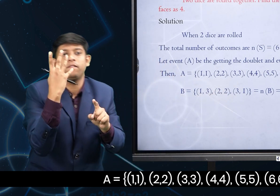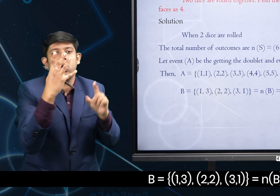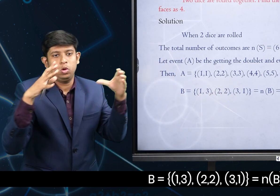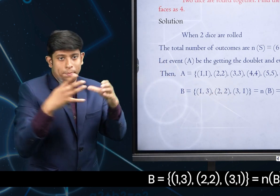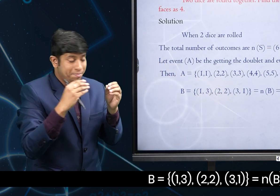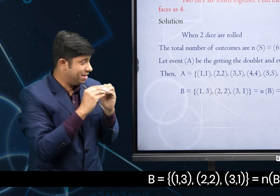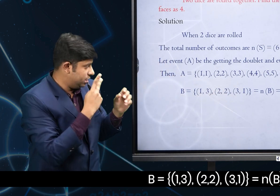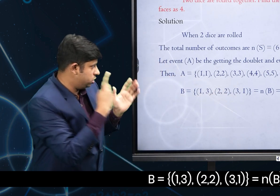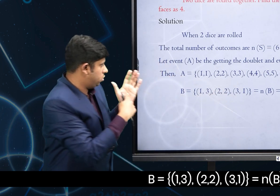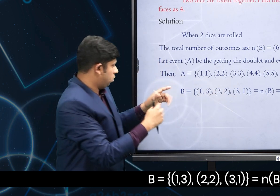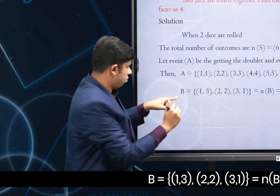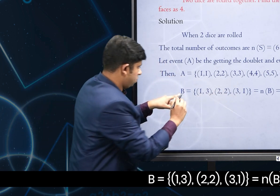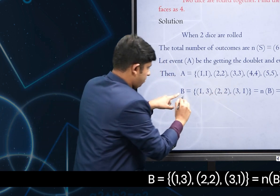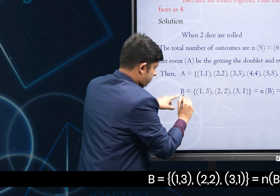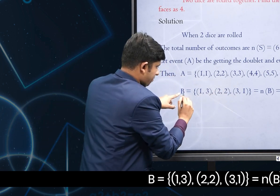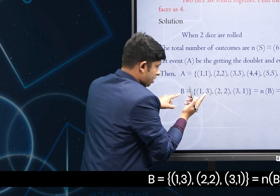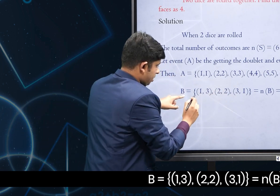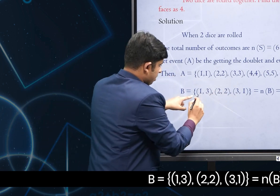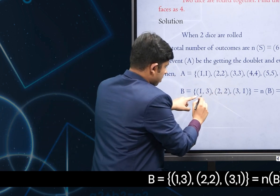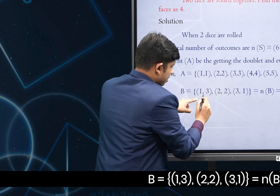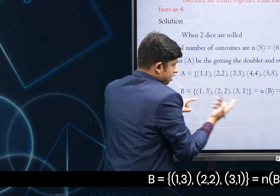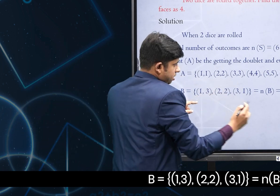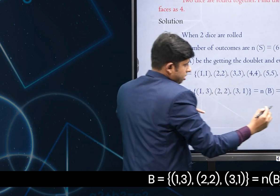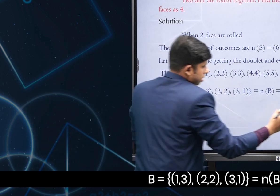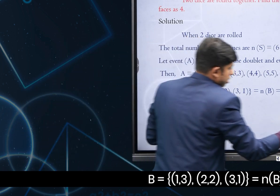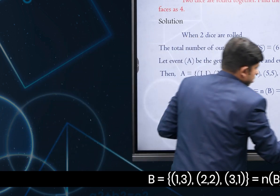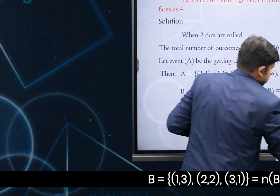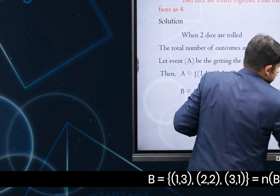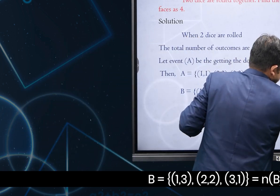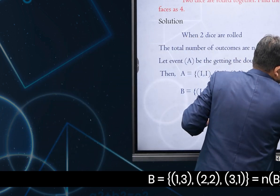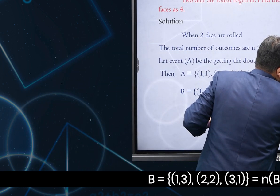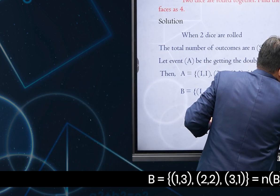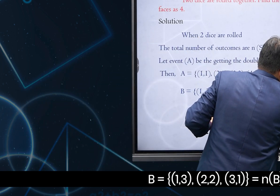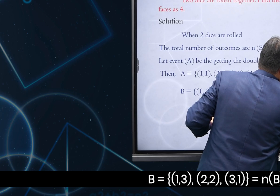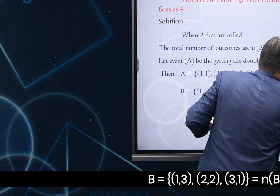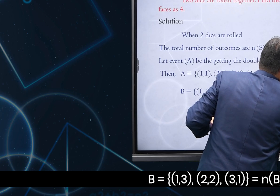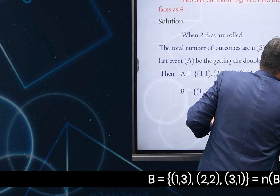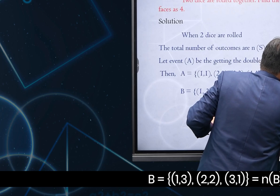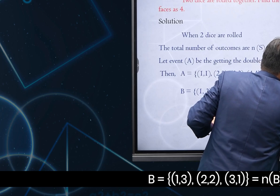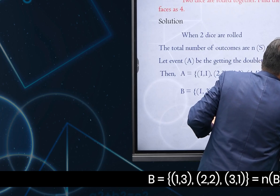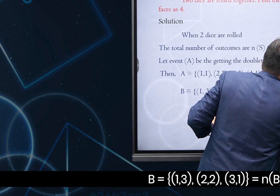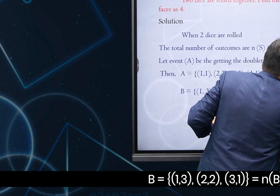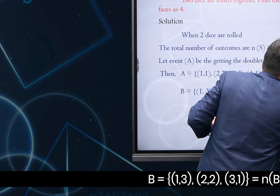பி ஈடு அடைப்புக்குறி 1 மற்றும் 3 அடைப்புக்குறி 2 மற்றும்